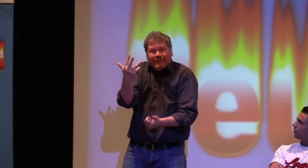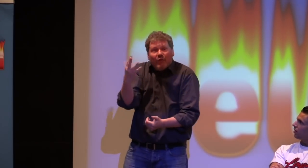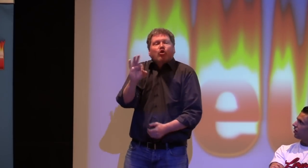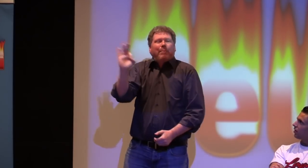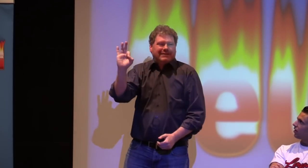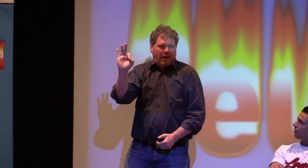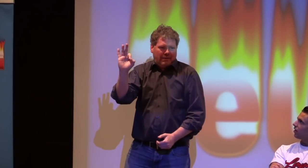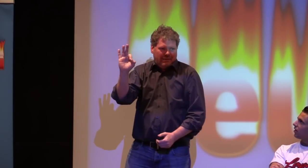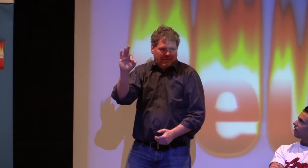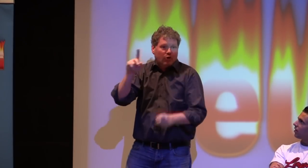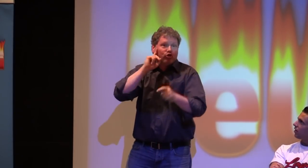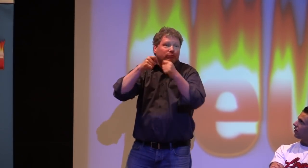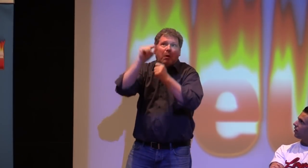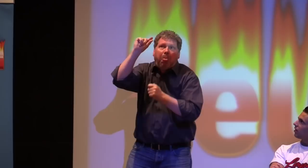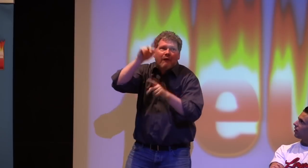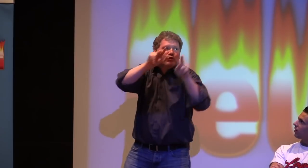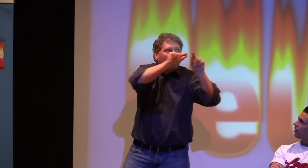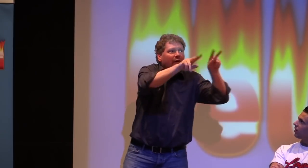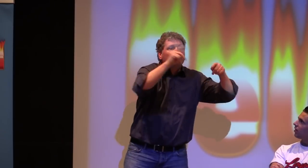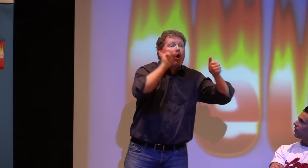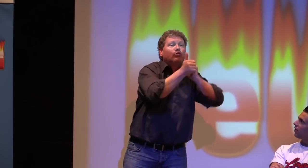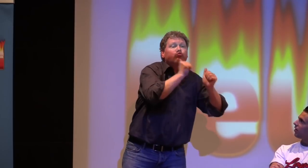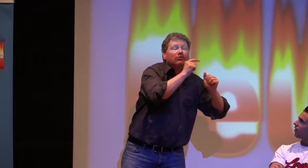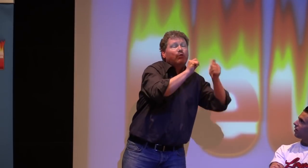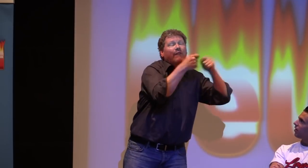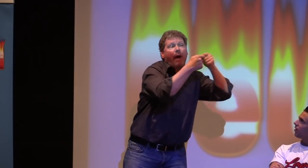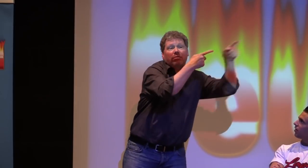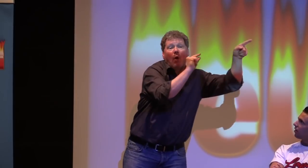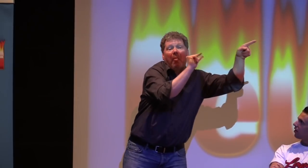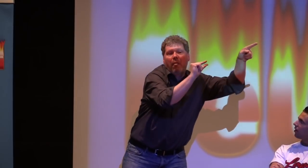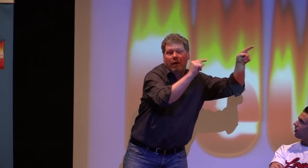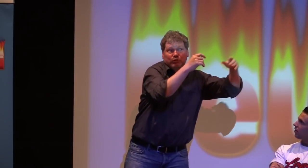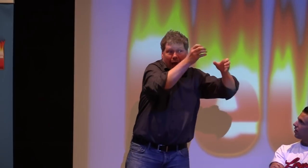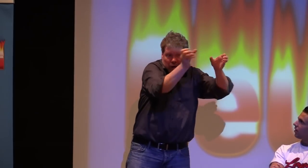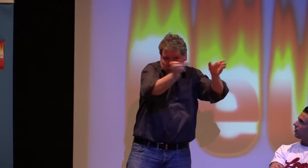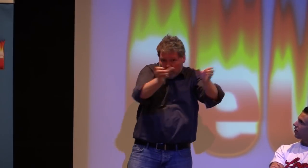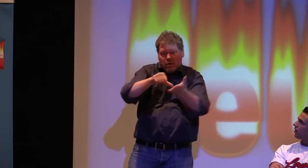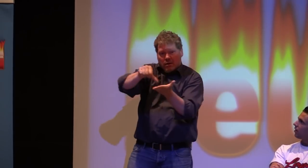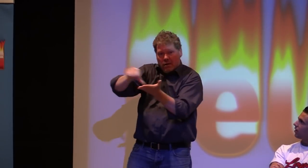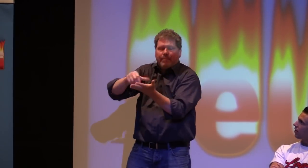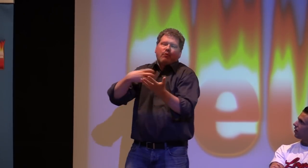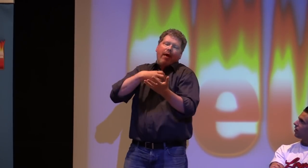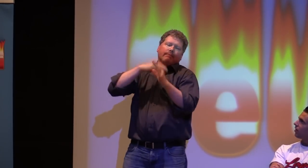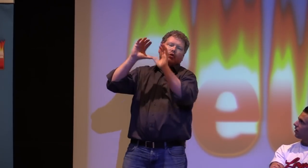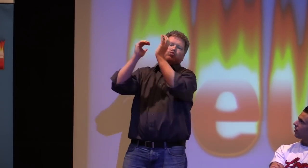enorme Mehrbelastung einfach. Und wir sehen schon, oder ich sehe schon, dass durch diese bezahlte Stelle des Geschäftsführers